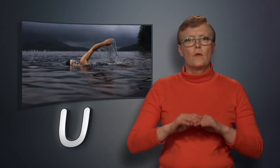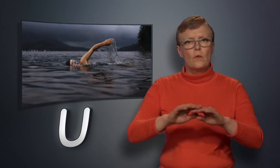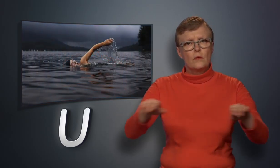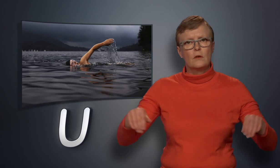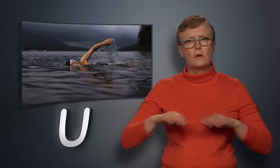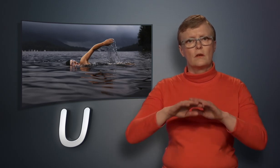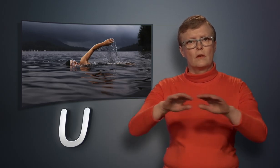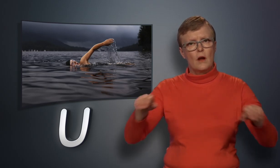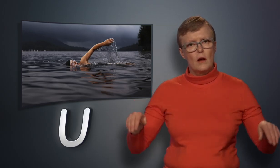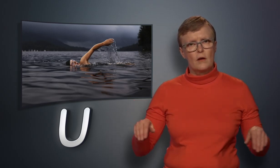Uida.